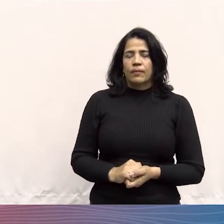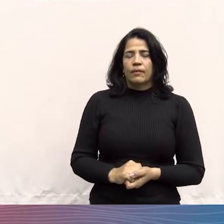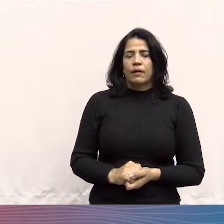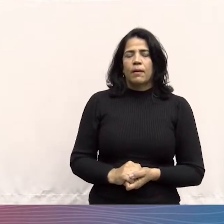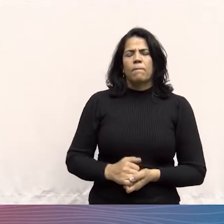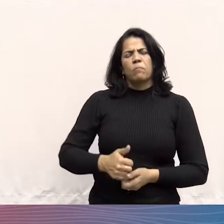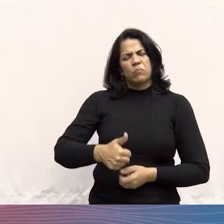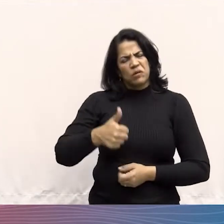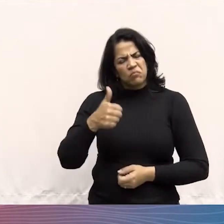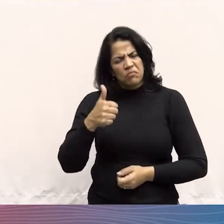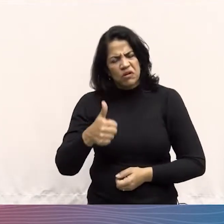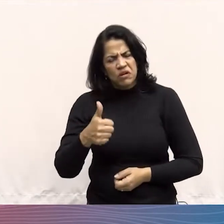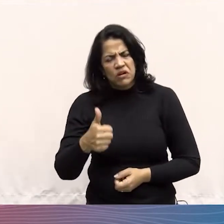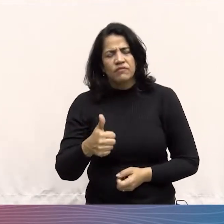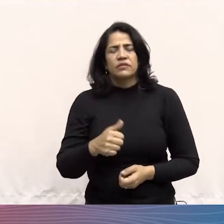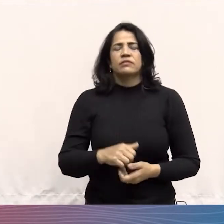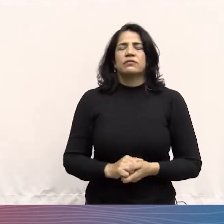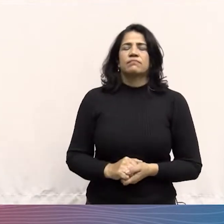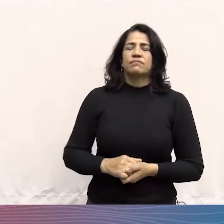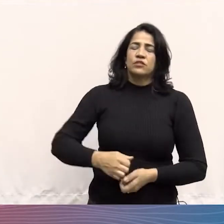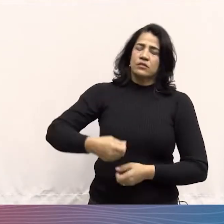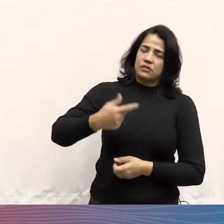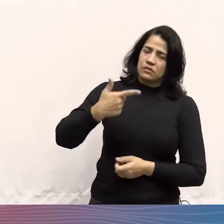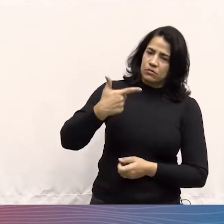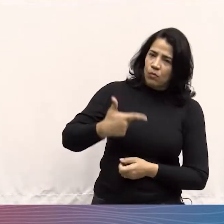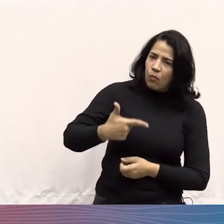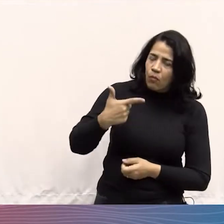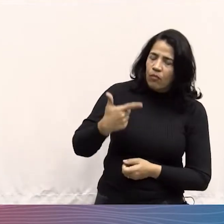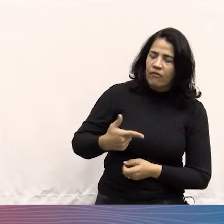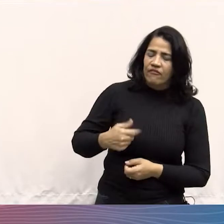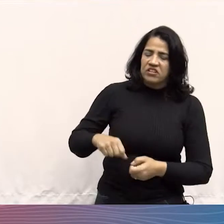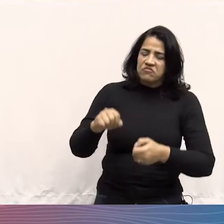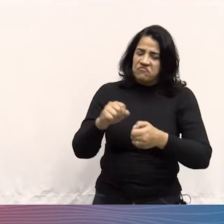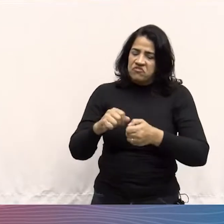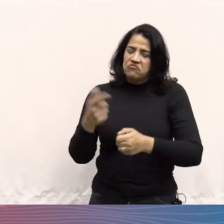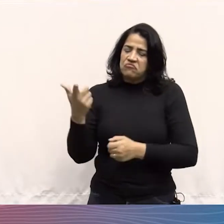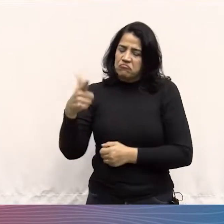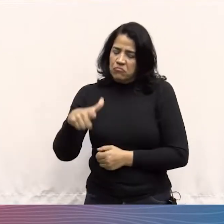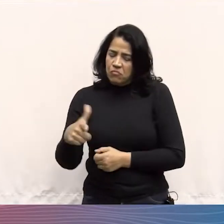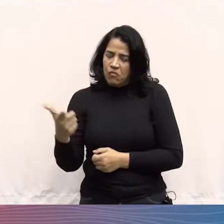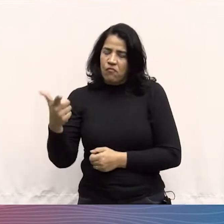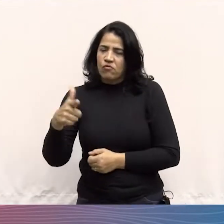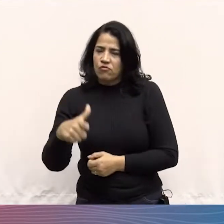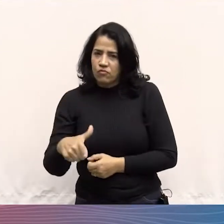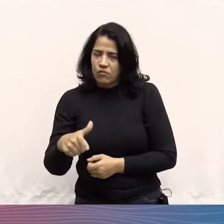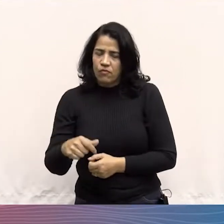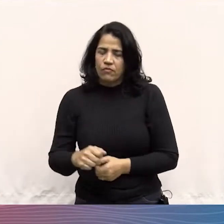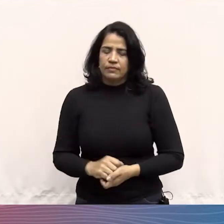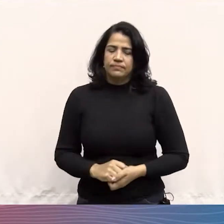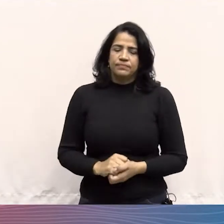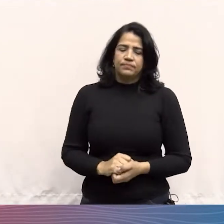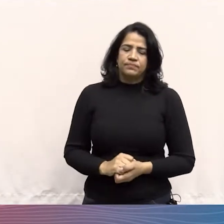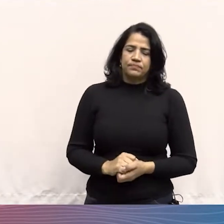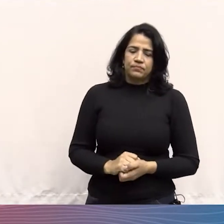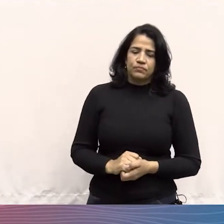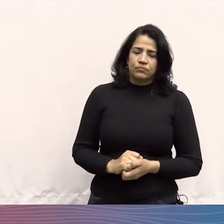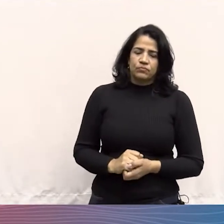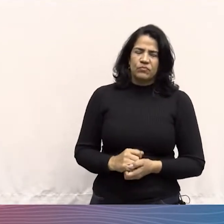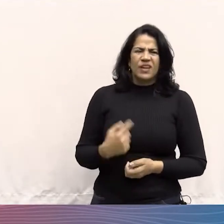coisa, e sempre a Bíblia diz, com suas ciências ocultas. Na terceira praga, me chamou a